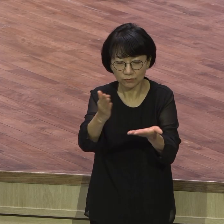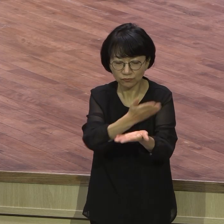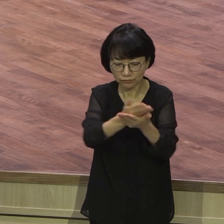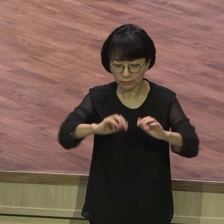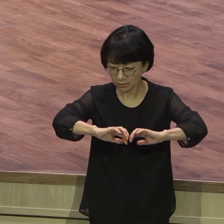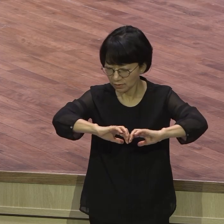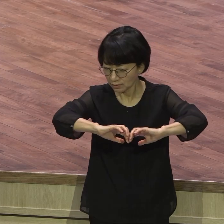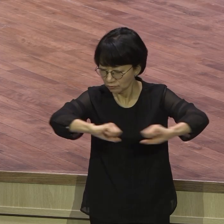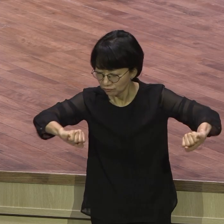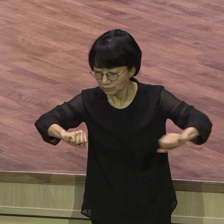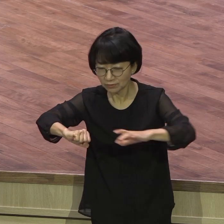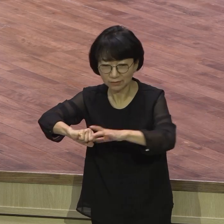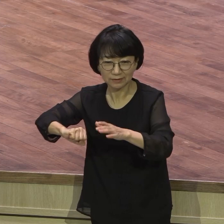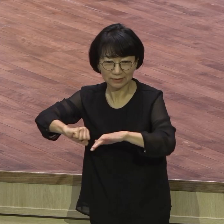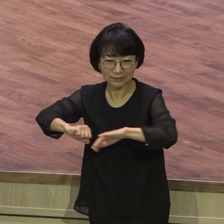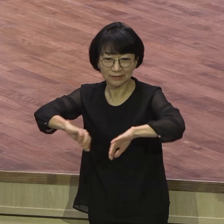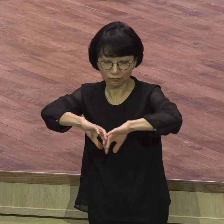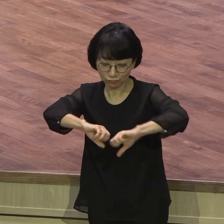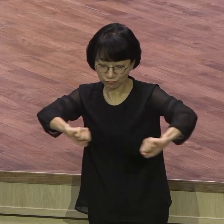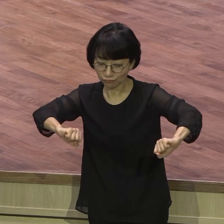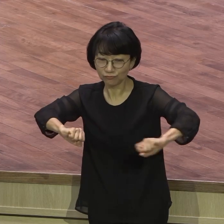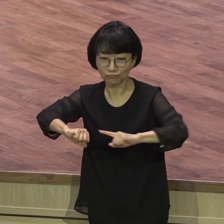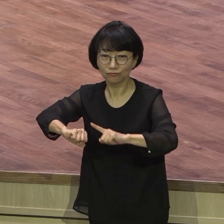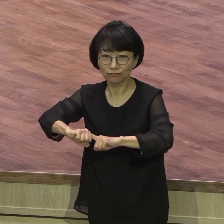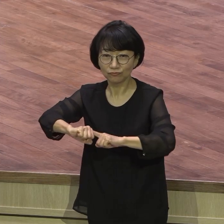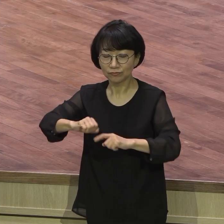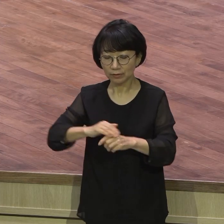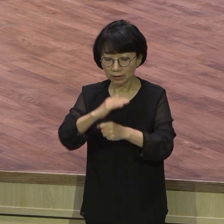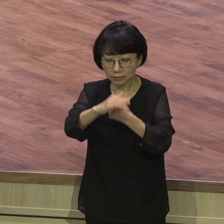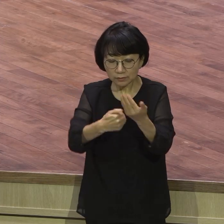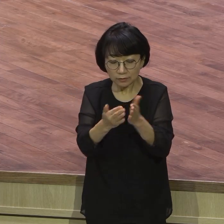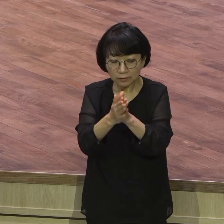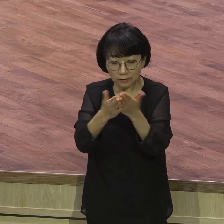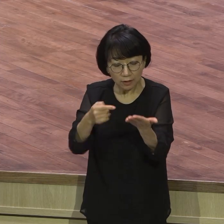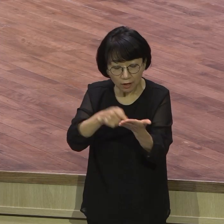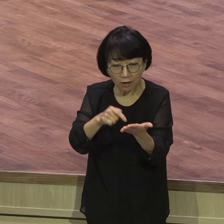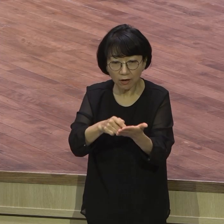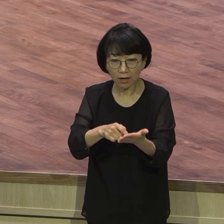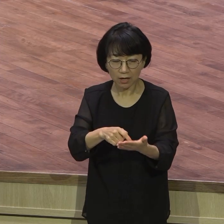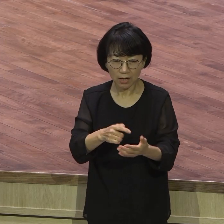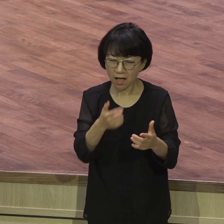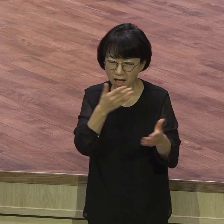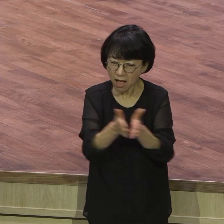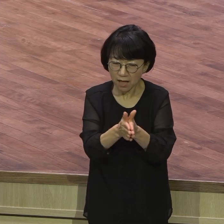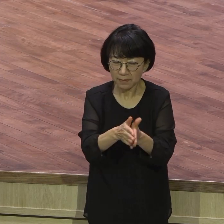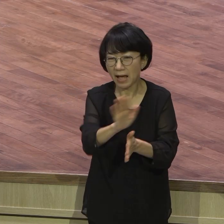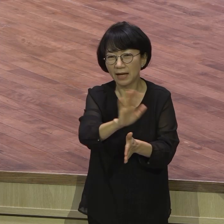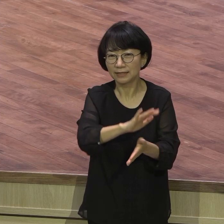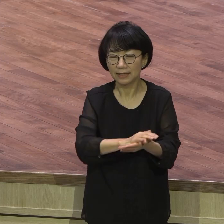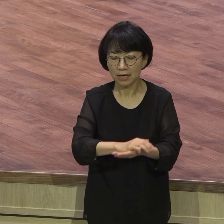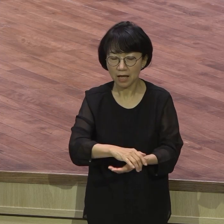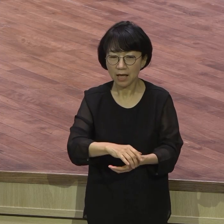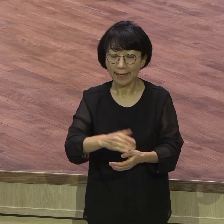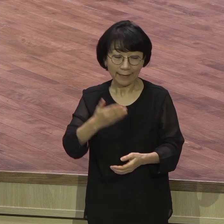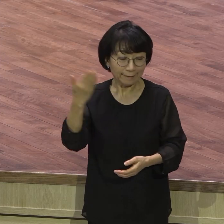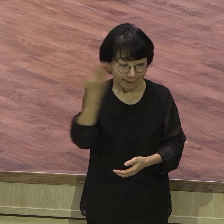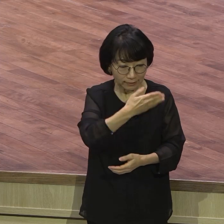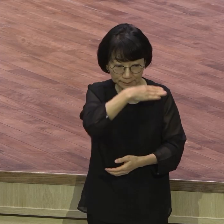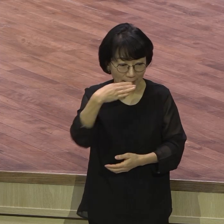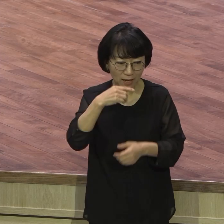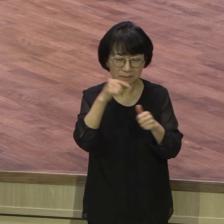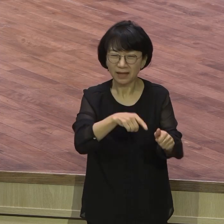거룩이라는 말 여러분 잘 이해해야 됩니다. 거룩이 성경에서 말하는 거룩은요 구별되다 라는 뜻이란 말이에요. 깨끗하게 살아라 그하고